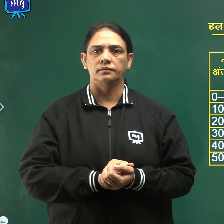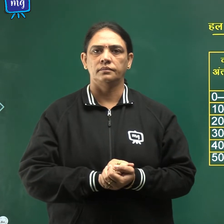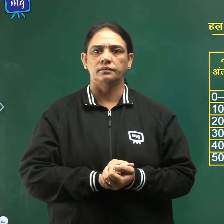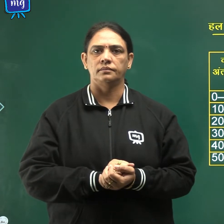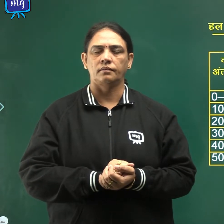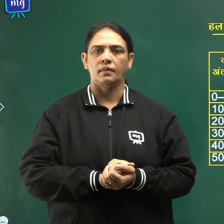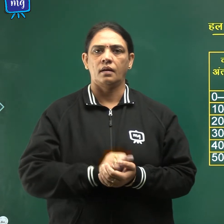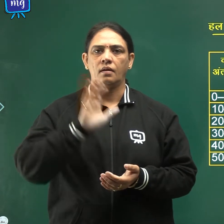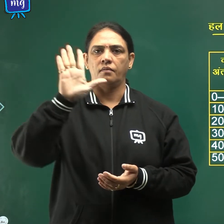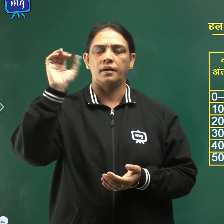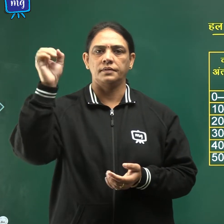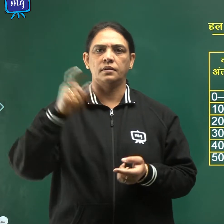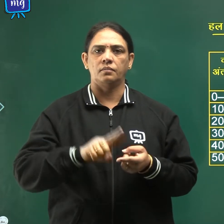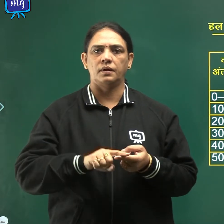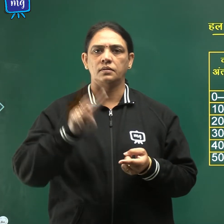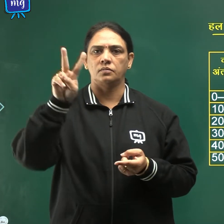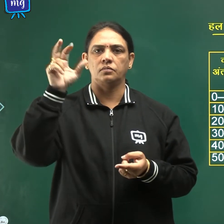50 + 20